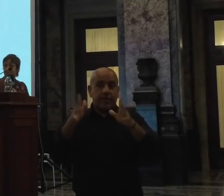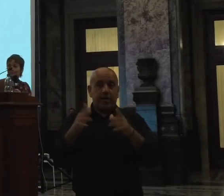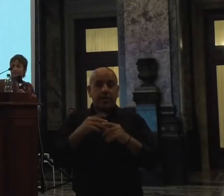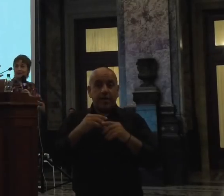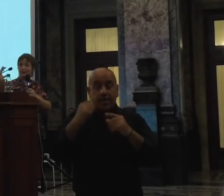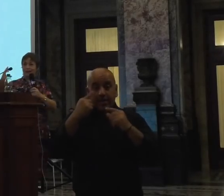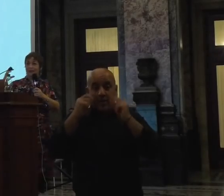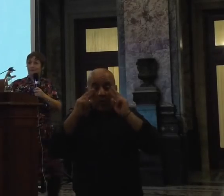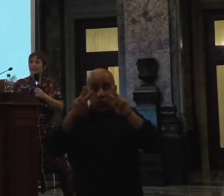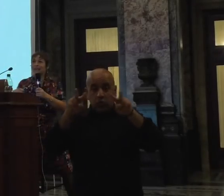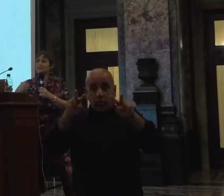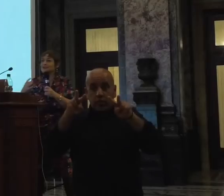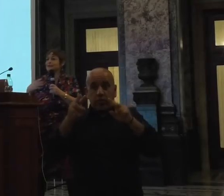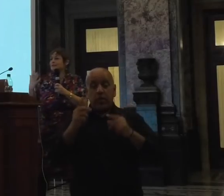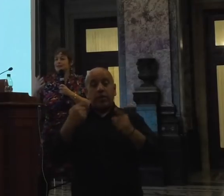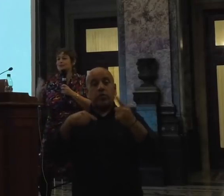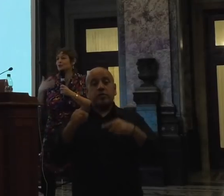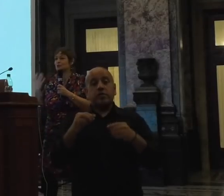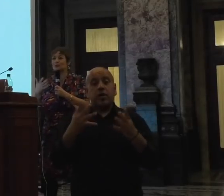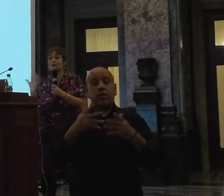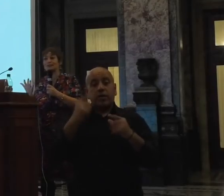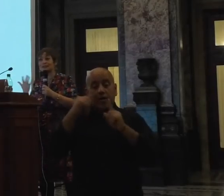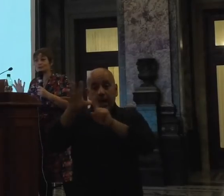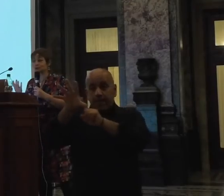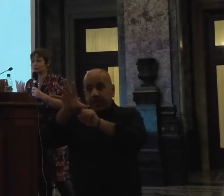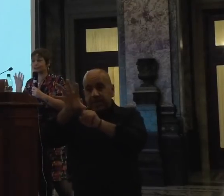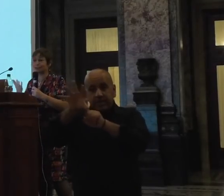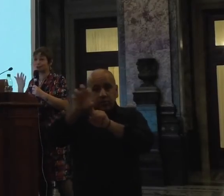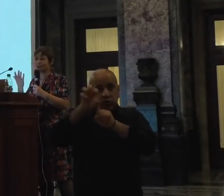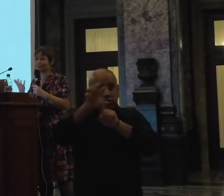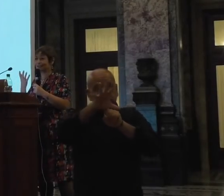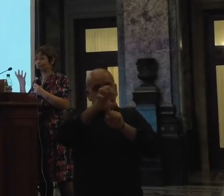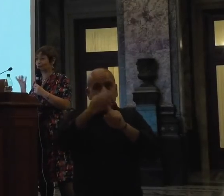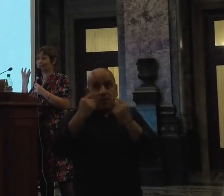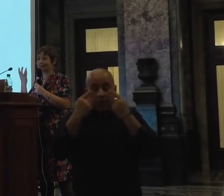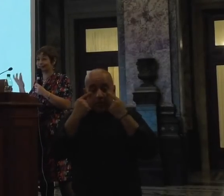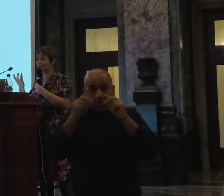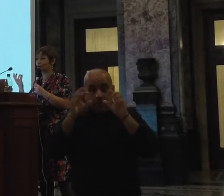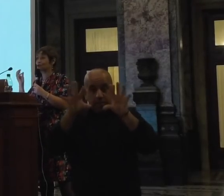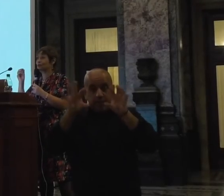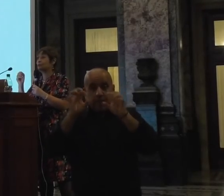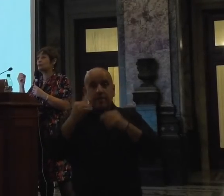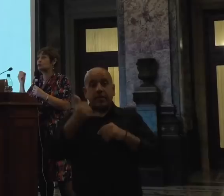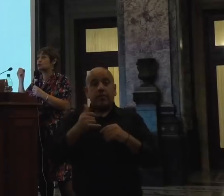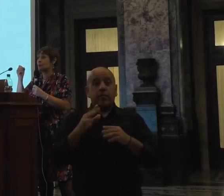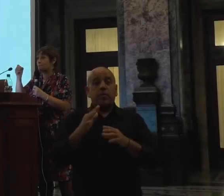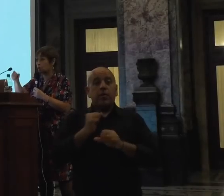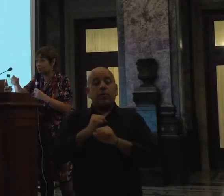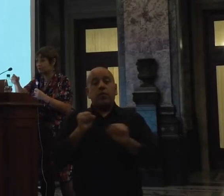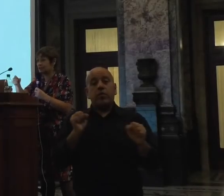altas. ¿Ok? Entonces, en percepción nos podemos divertir mucho porque tenemos este tipo de estímulos donde